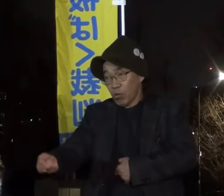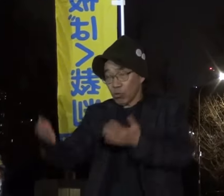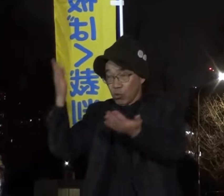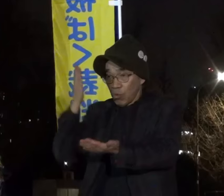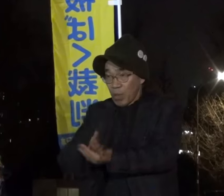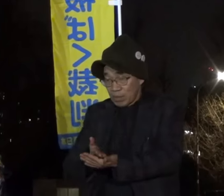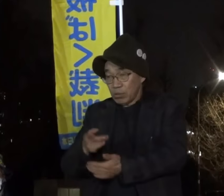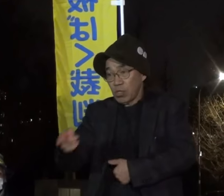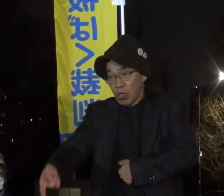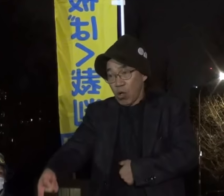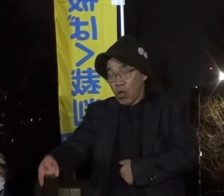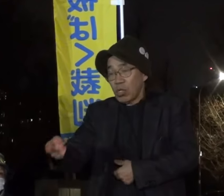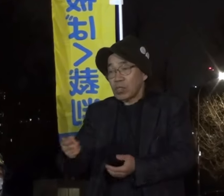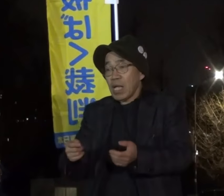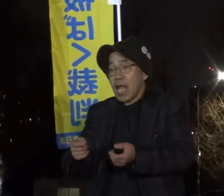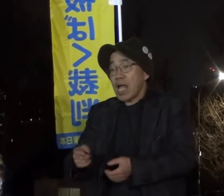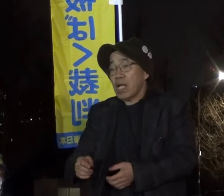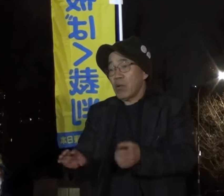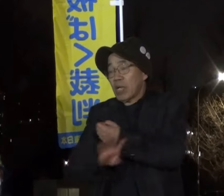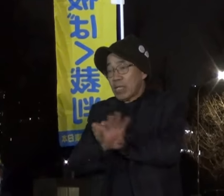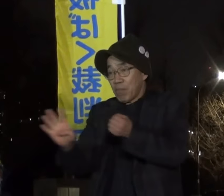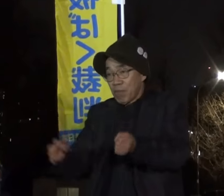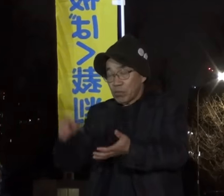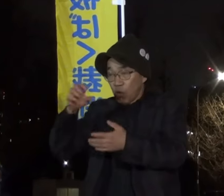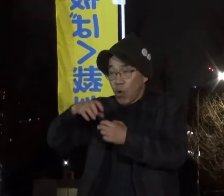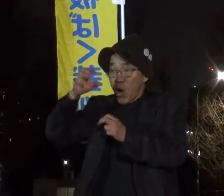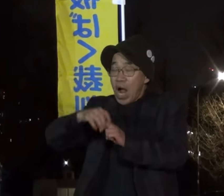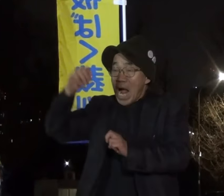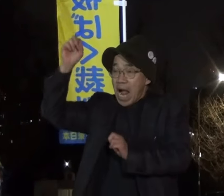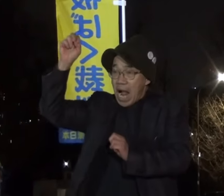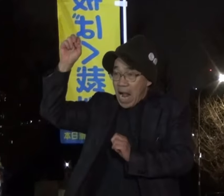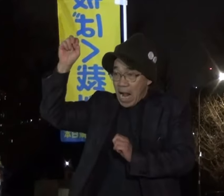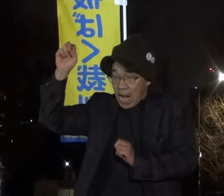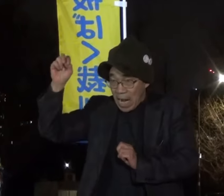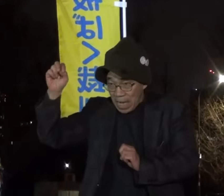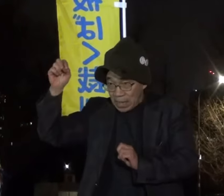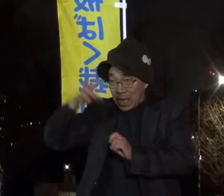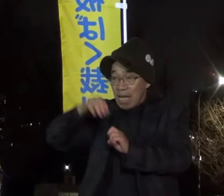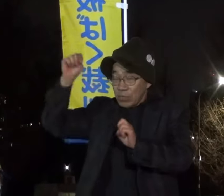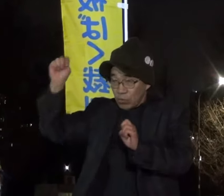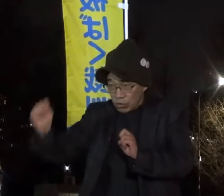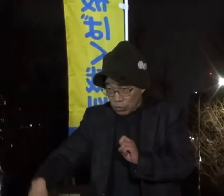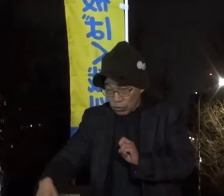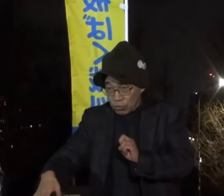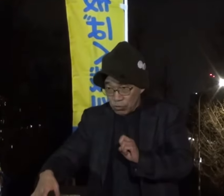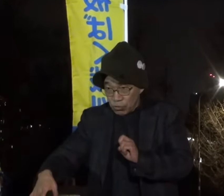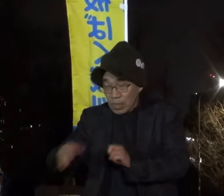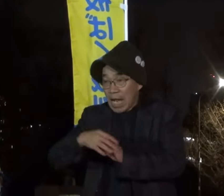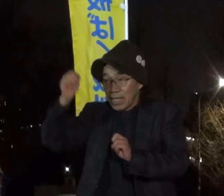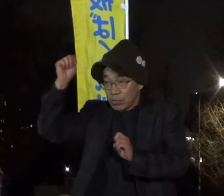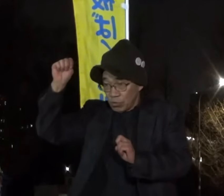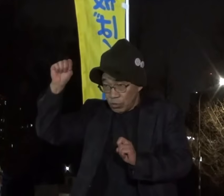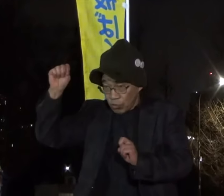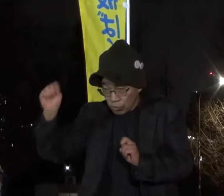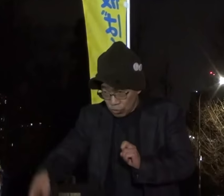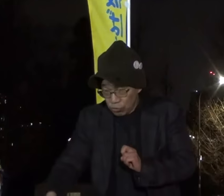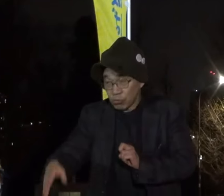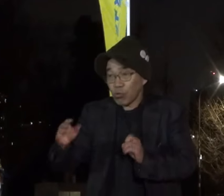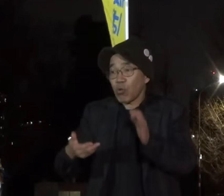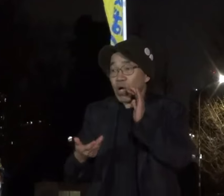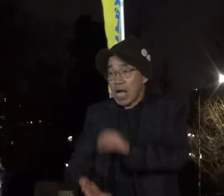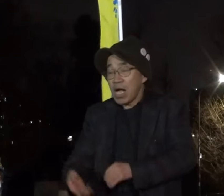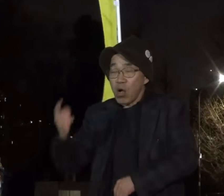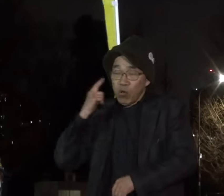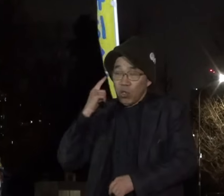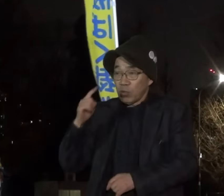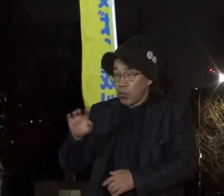思って原発廃炉にしてくれたお父さんお母さんだということで、胸を張って仕事をできるんじゃないですか。今の仕事